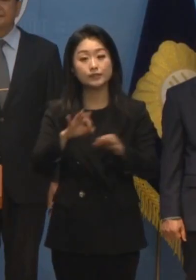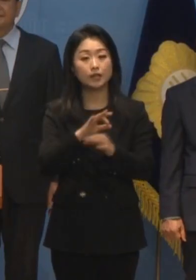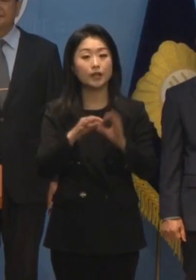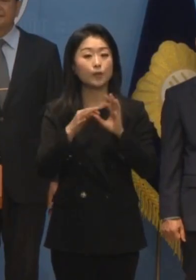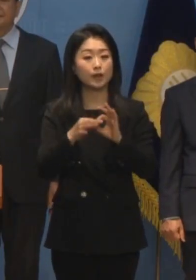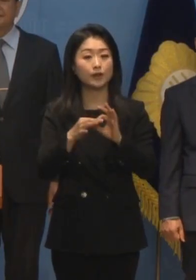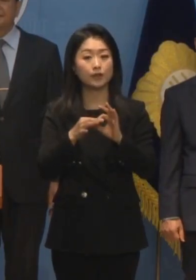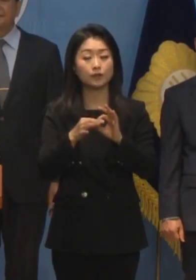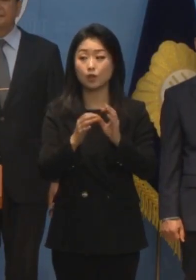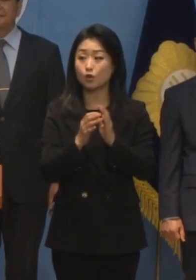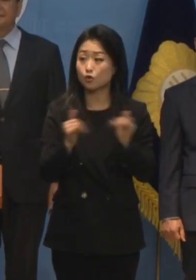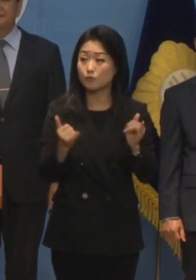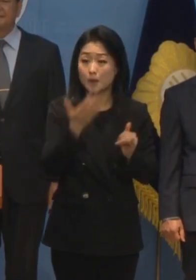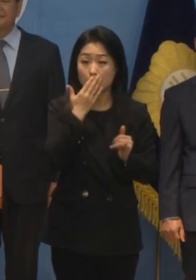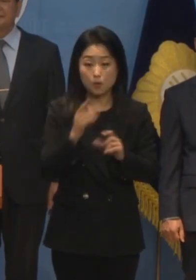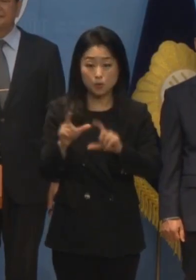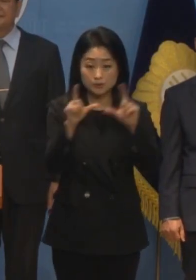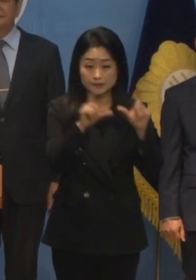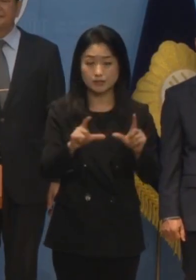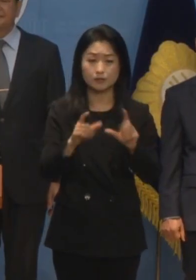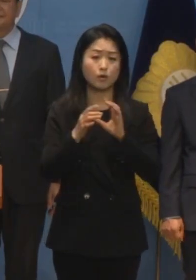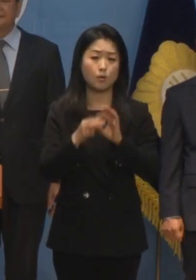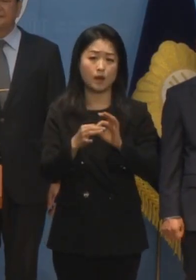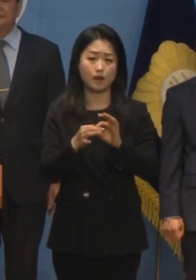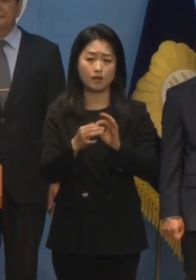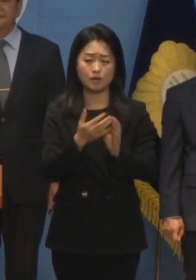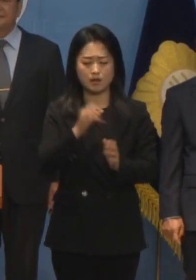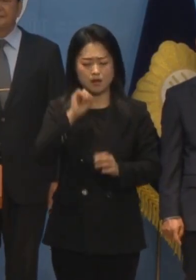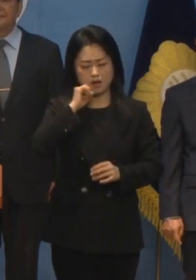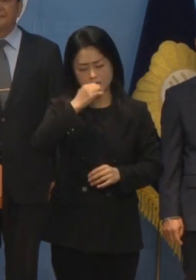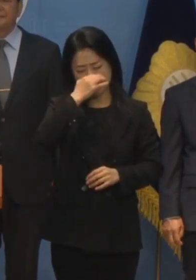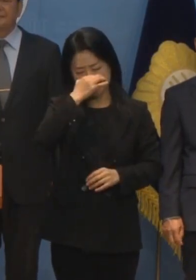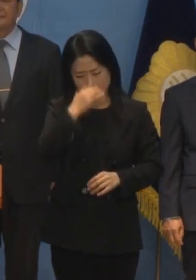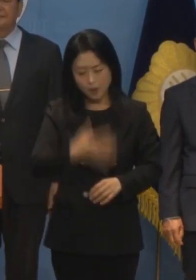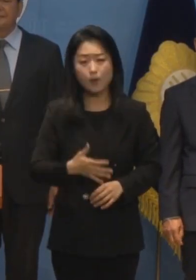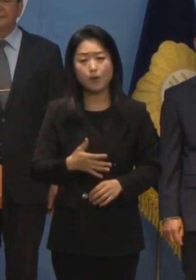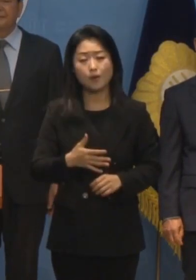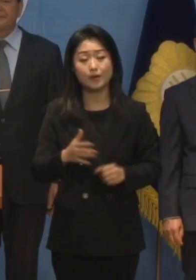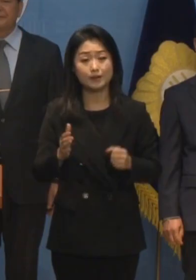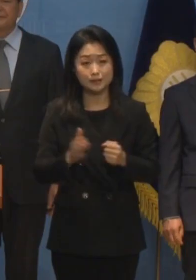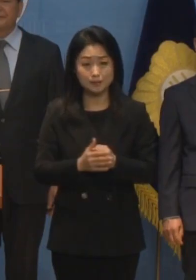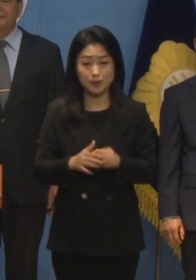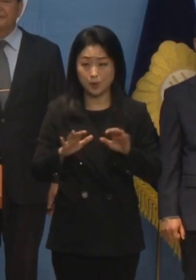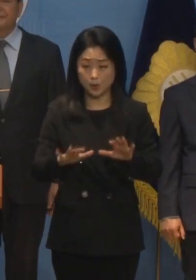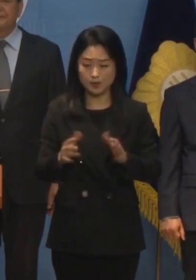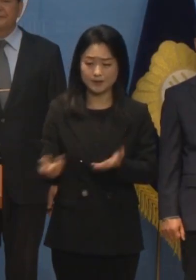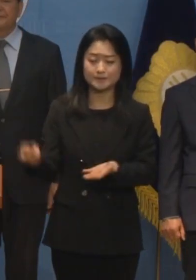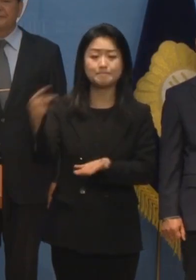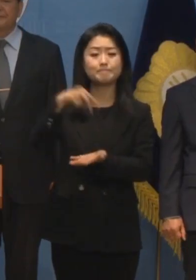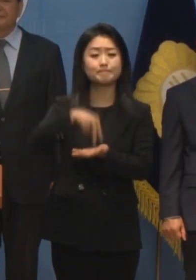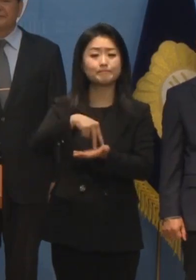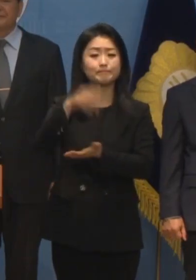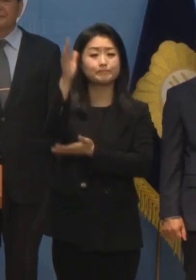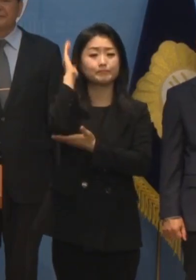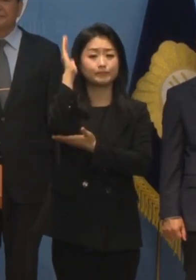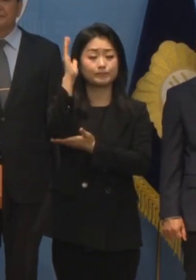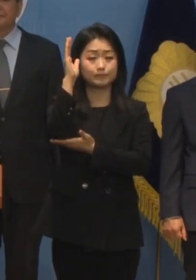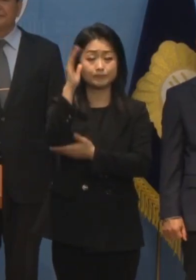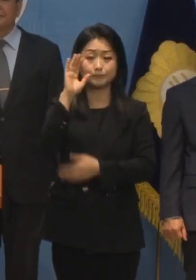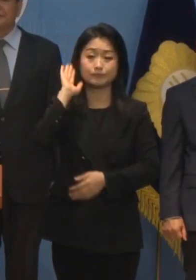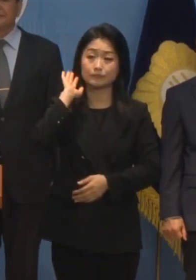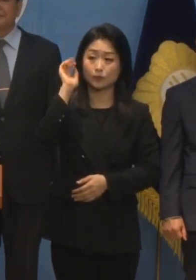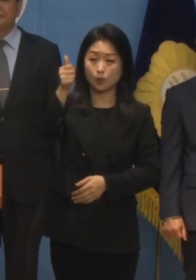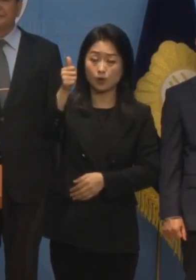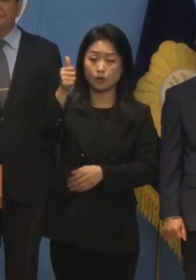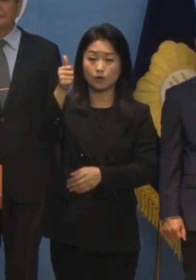측면에서 국민들의 먹살짐이 너무너무 힘들기 때문에 이 자리에 나섰습니다.